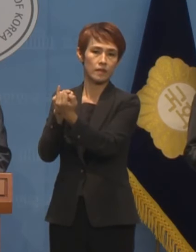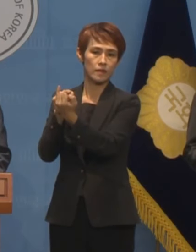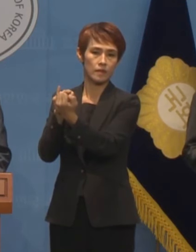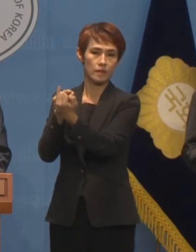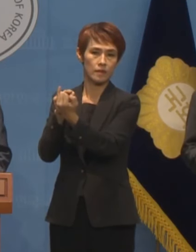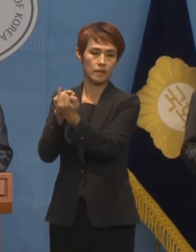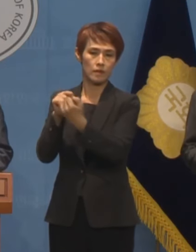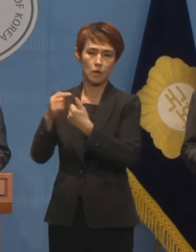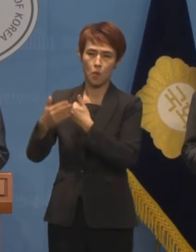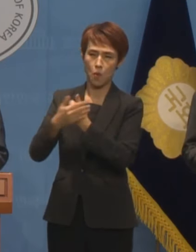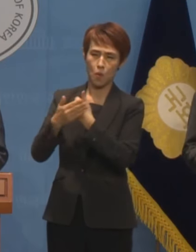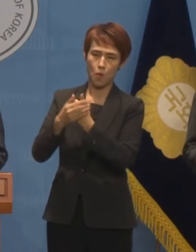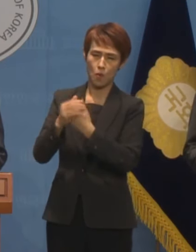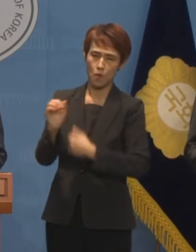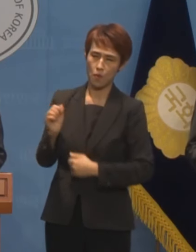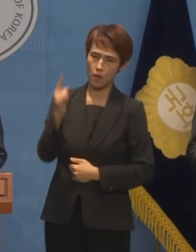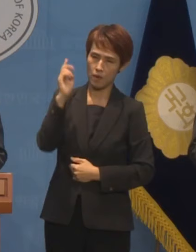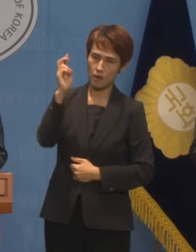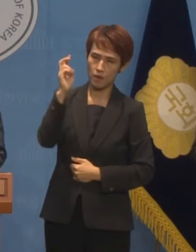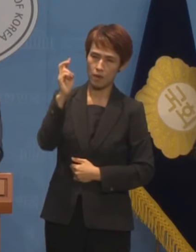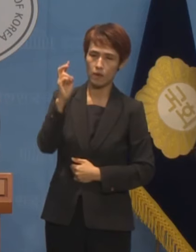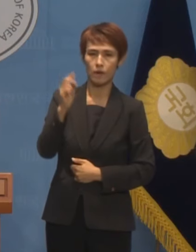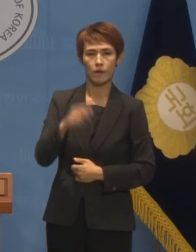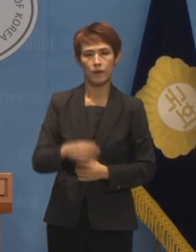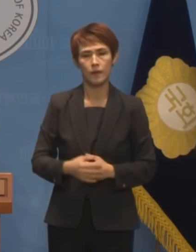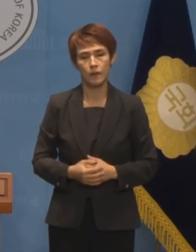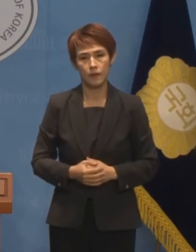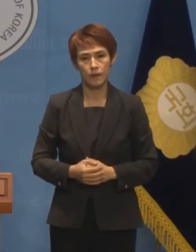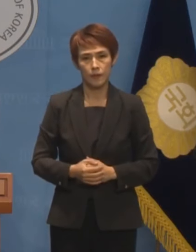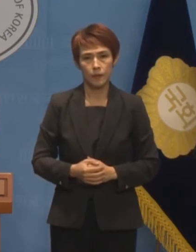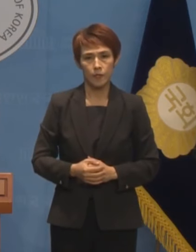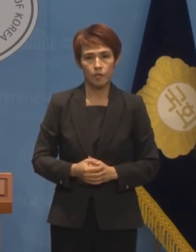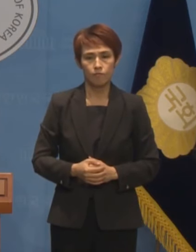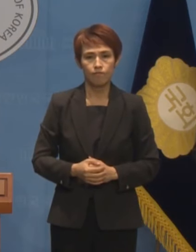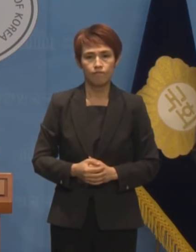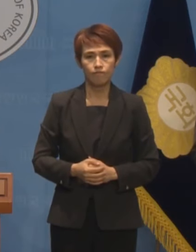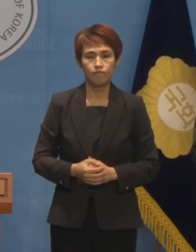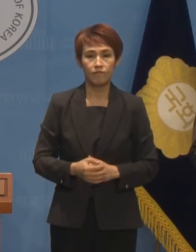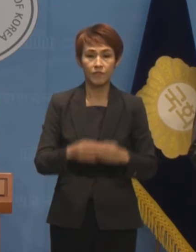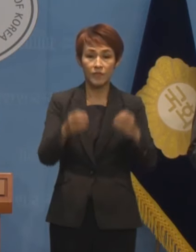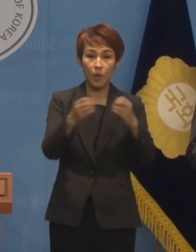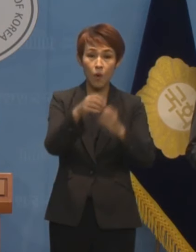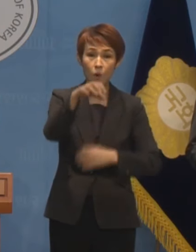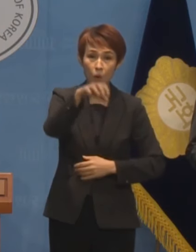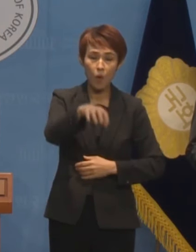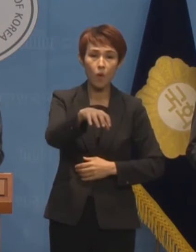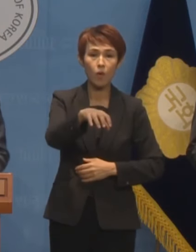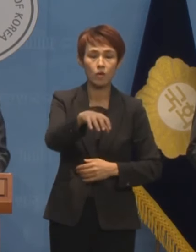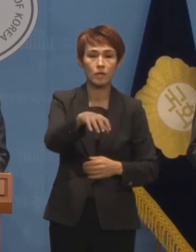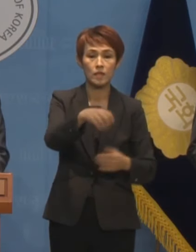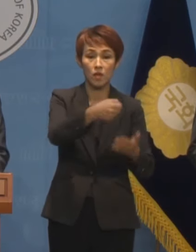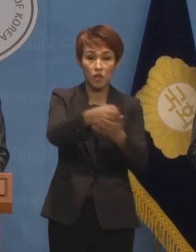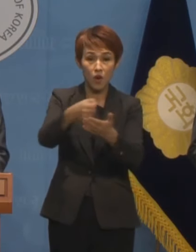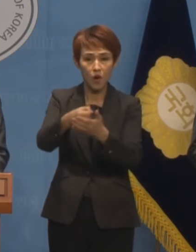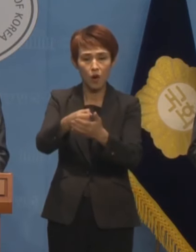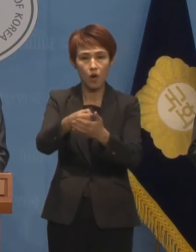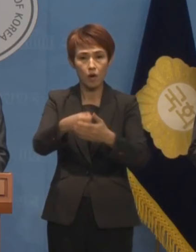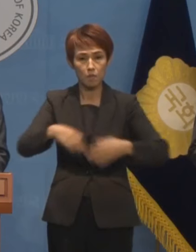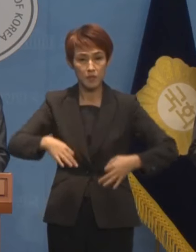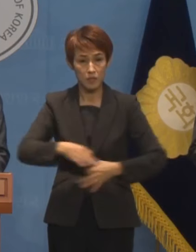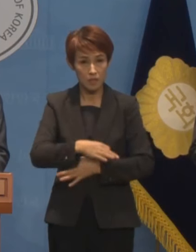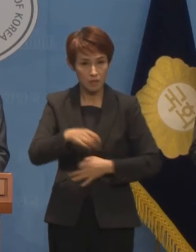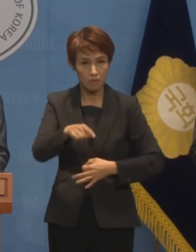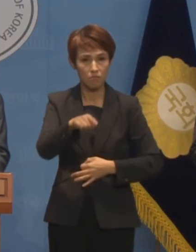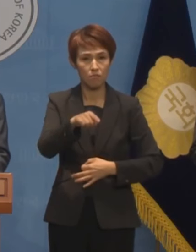있었기 때문이라는 합리적 의심을 지울 수가 없습니다. 창원산단 후보지 선정 비리 의혹은 이제 근거 없는